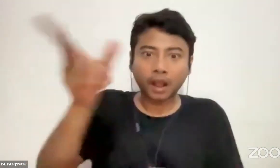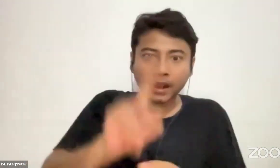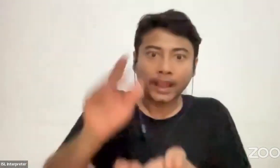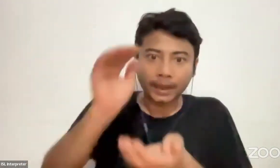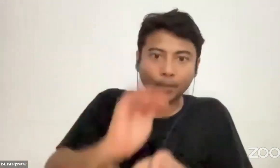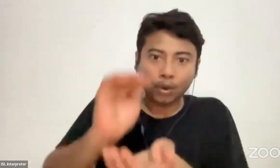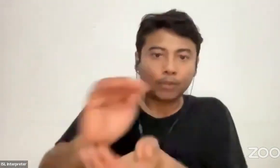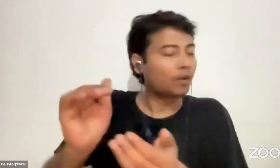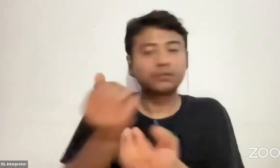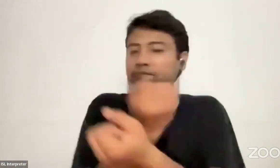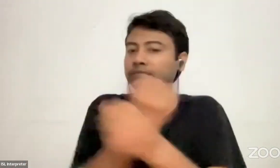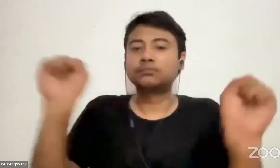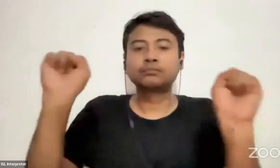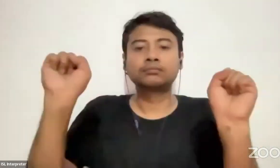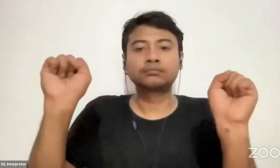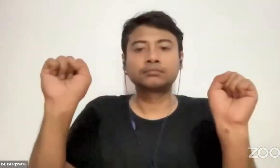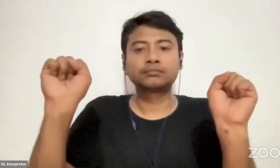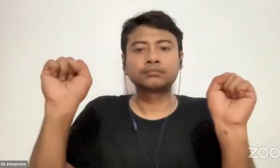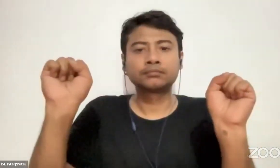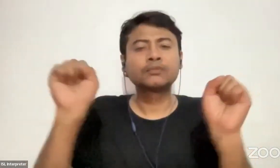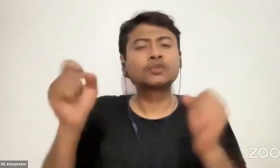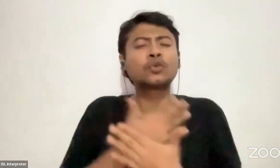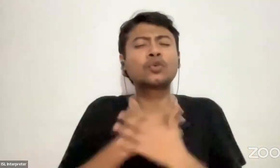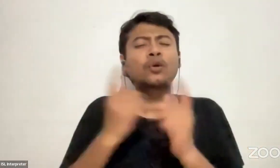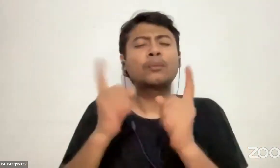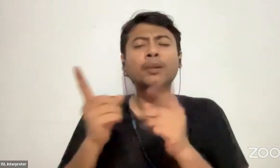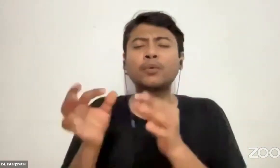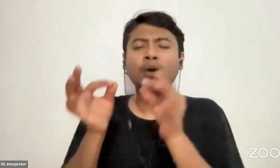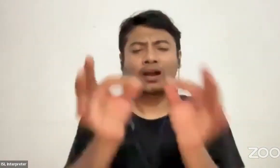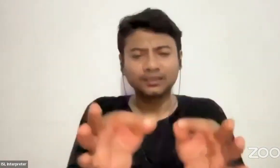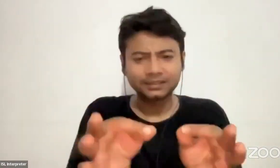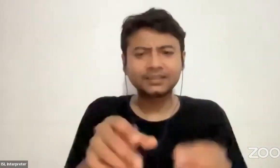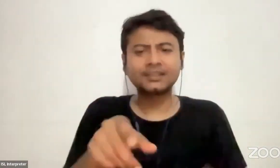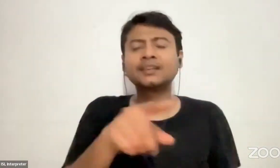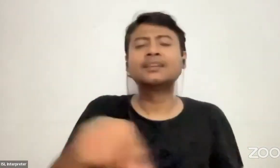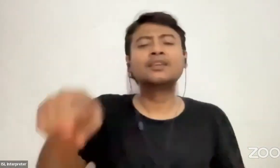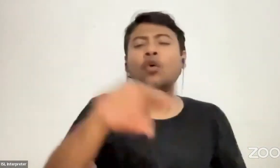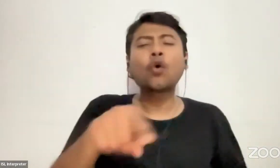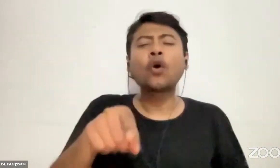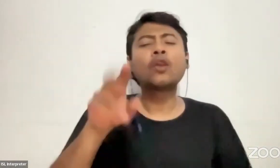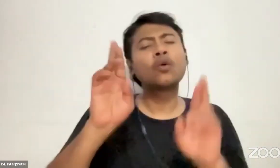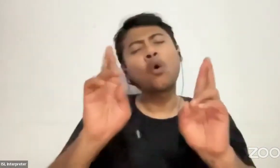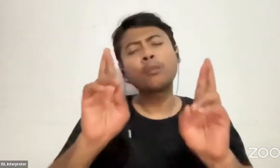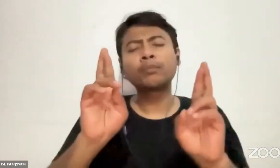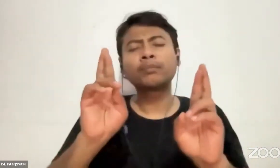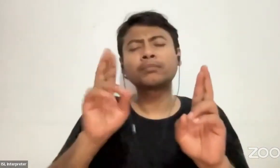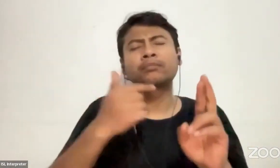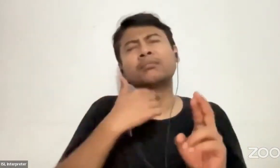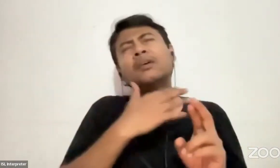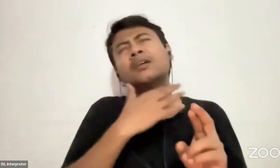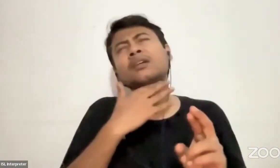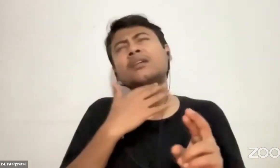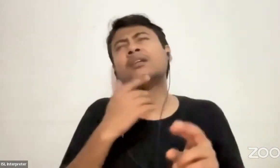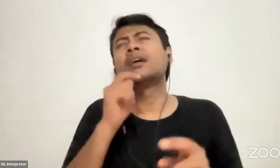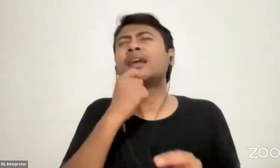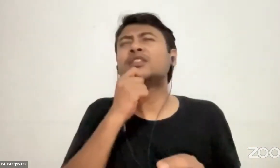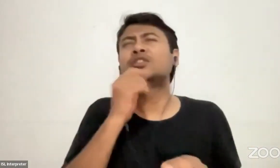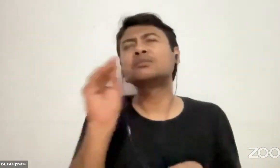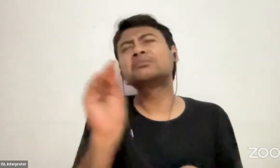ज्यादा आप कितने वर्ष जीने की कामना है, या आपको लगता है कि मैं इतने वर्ष तो जीऊंगा बस, इससे ज्यादा तो मुश्किल ही मेरी लाइफ